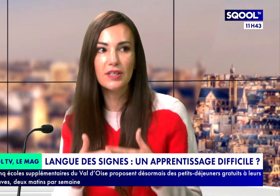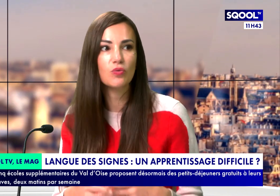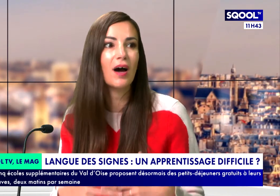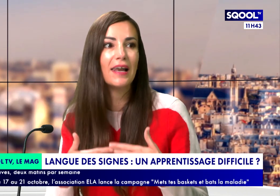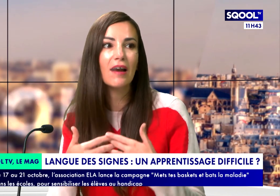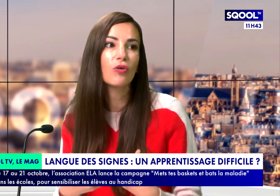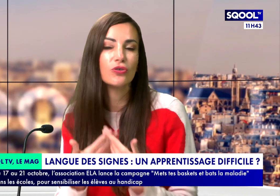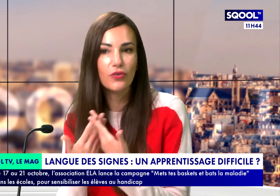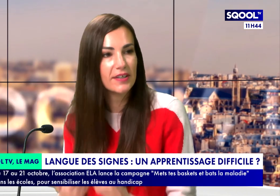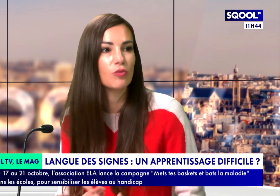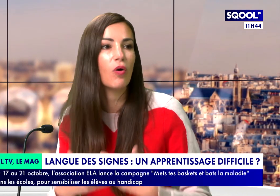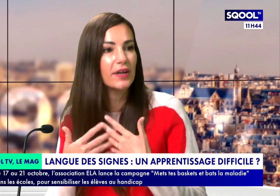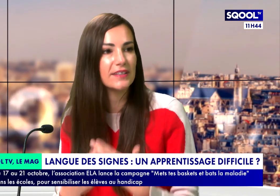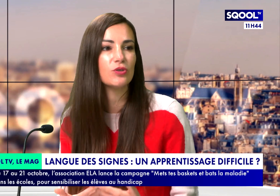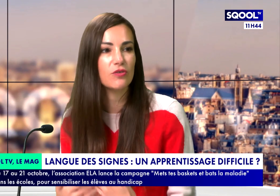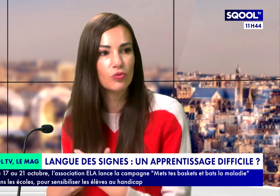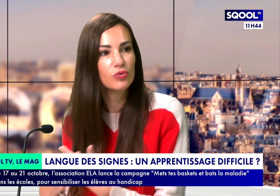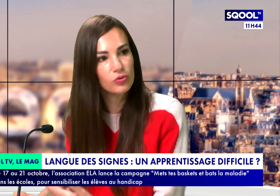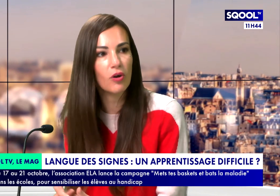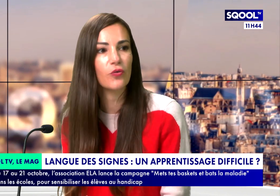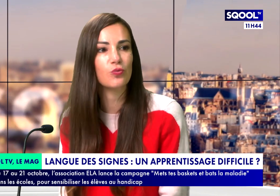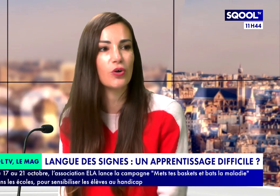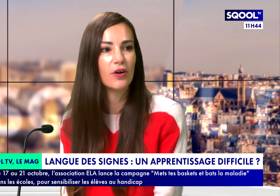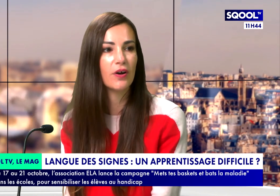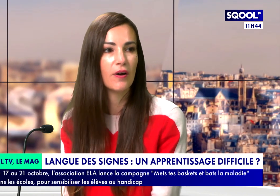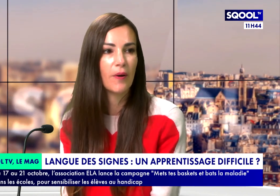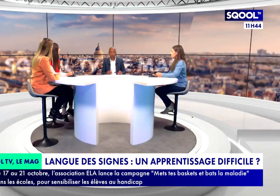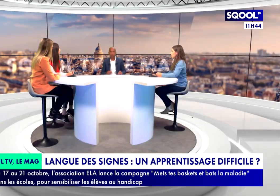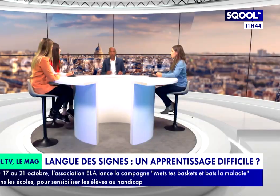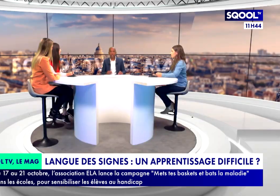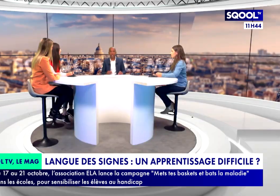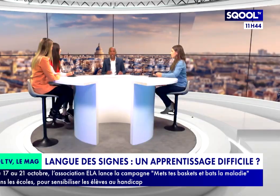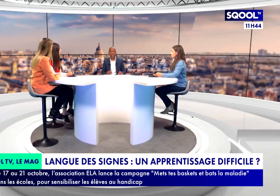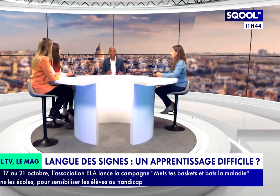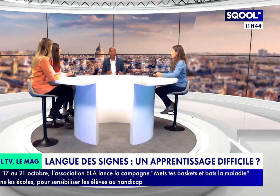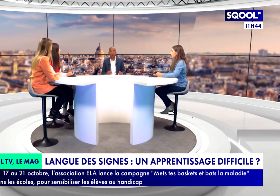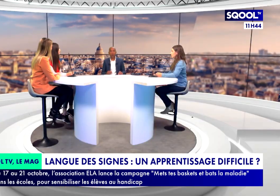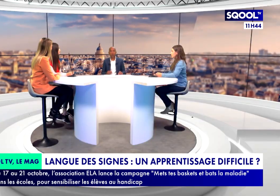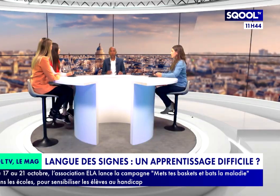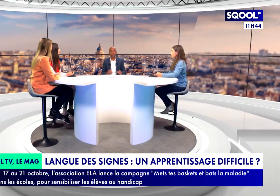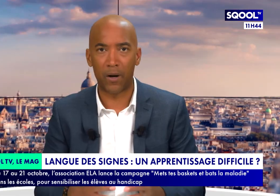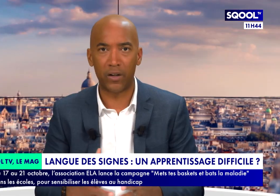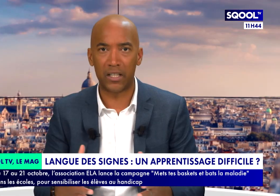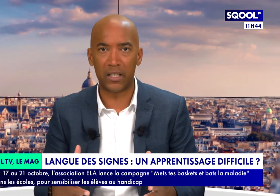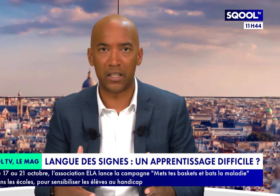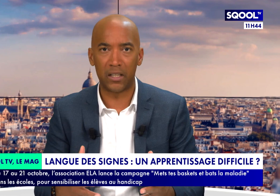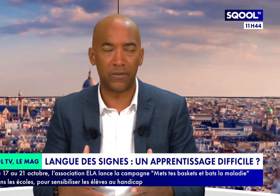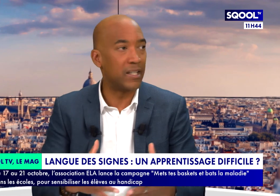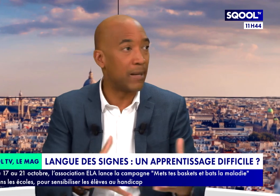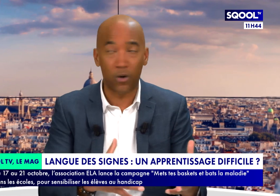soit la langue d'enseignement et d'éducation de l'enfant sourd. Que vous disent justement les parents aujourd'hui, des parents qui viennent d'apprendre,